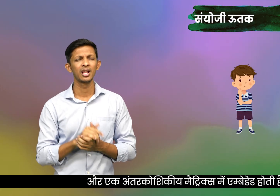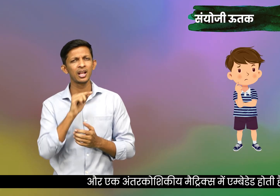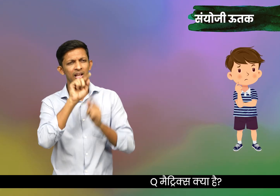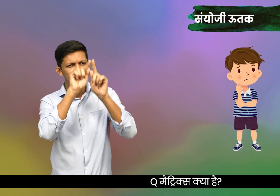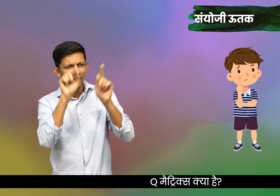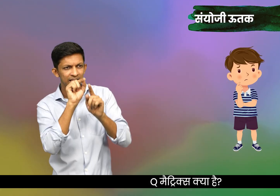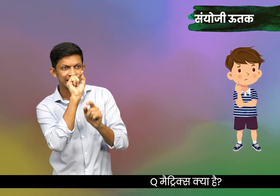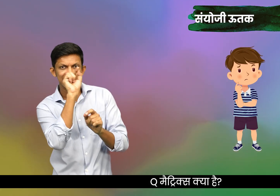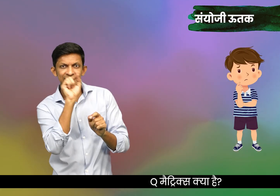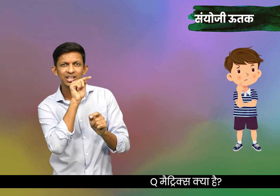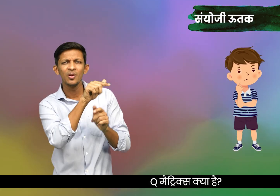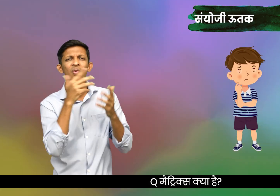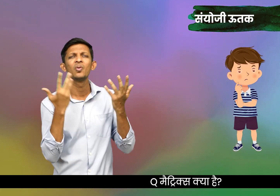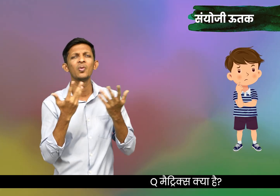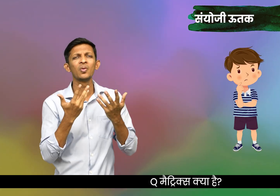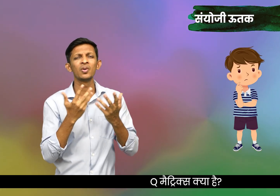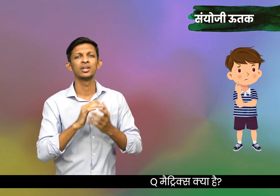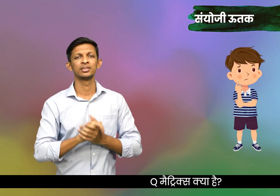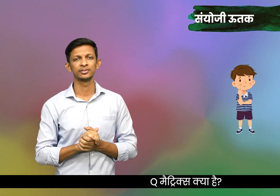है। मैट्रिक्स क्या है?